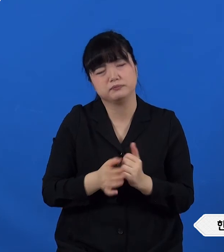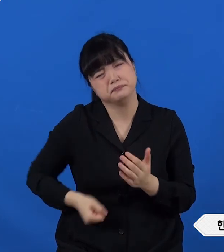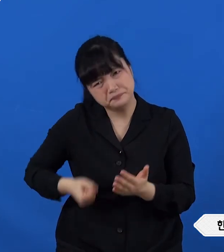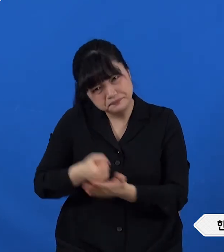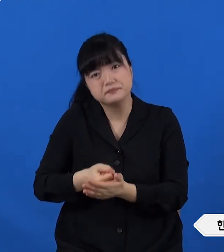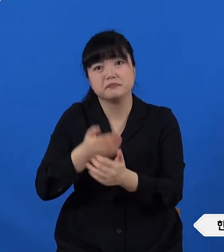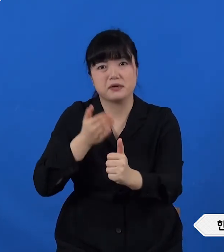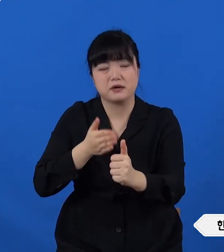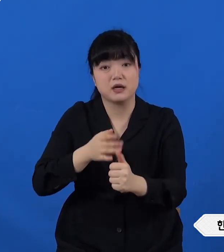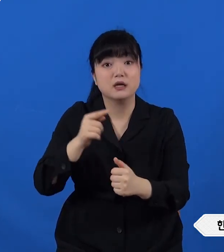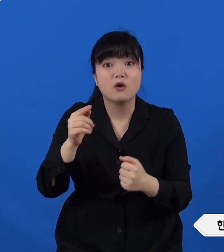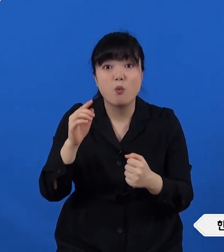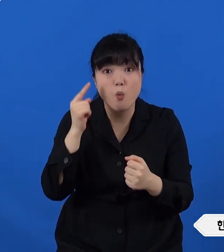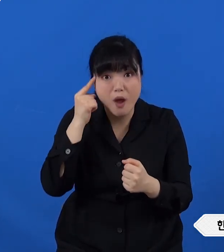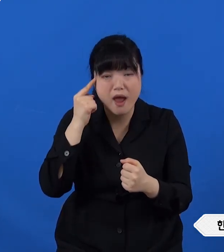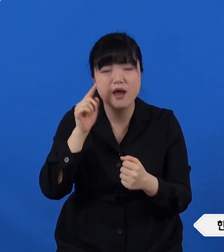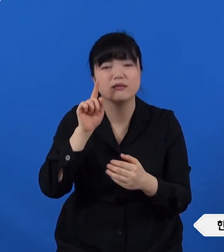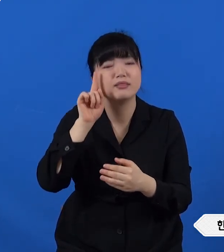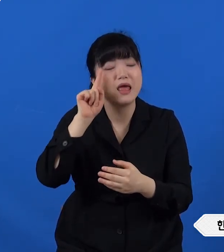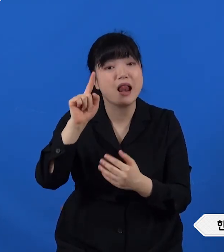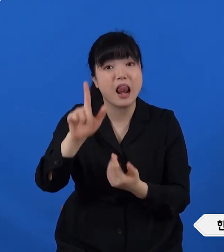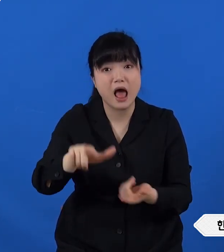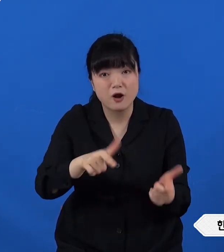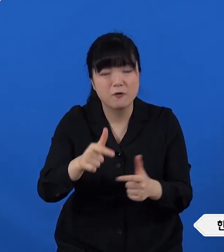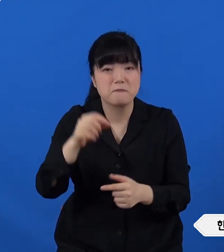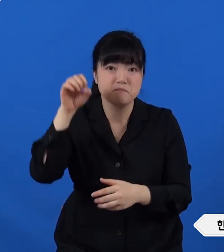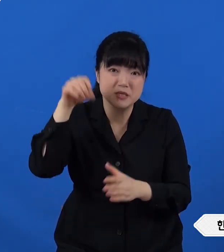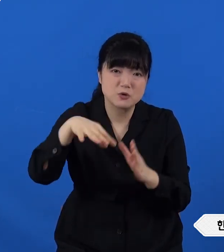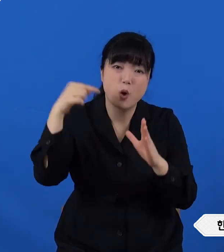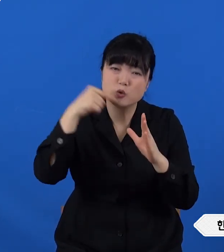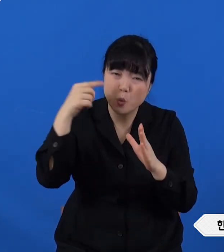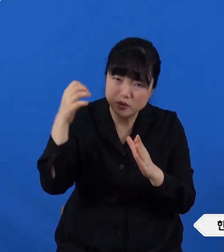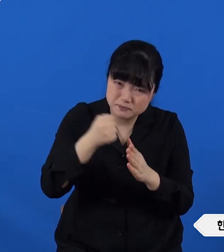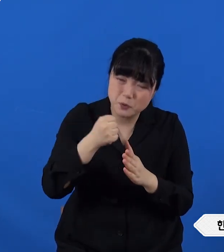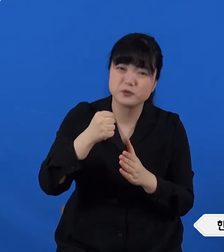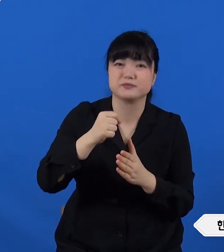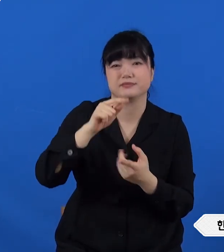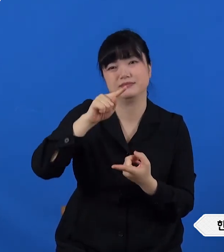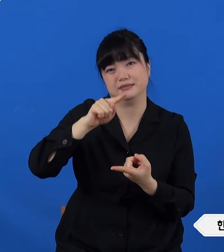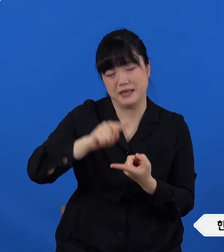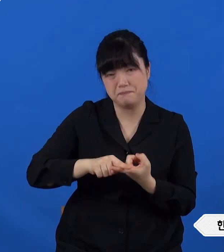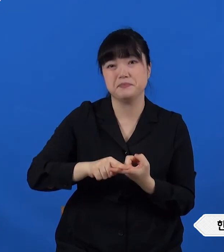그래야 내일 하루를 또다시 우리는 빛과 소금으로 살 수 있습니다.